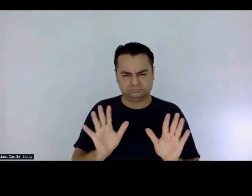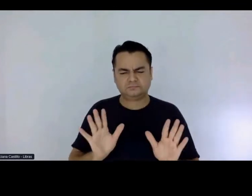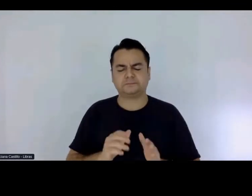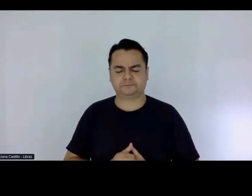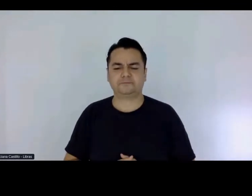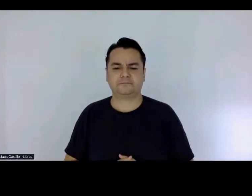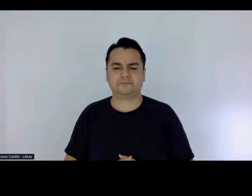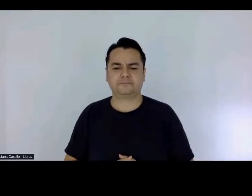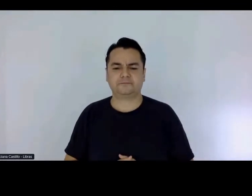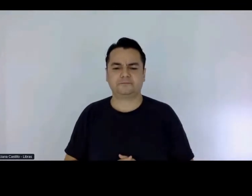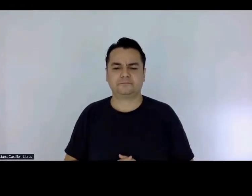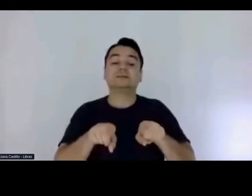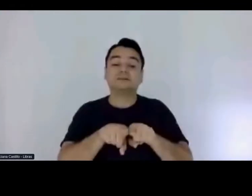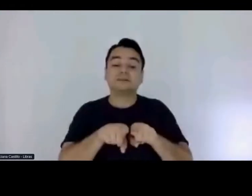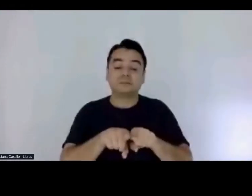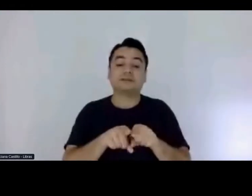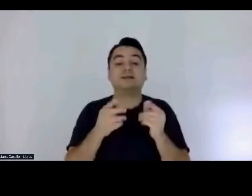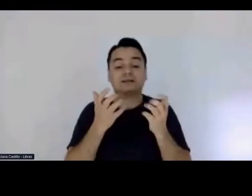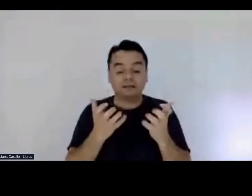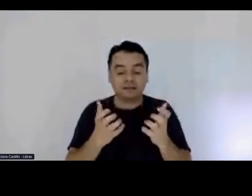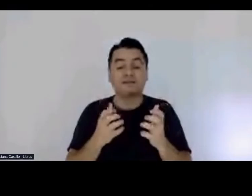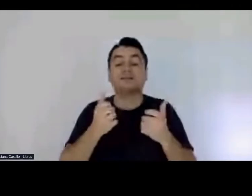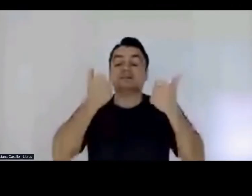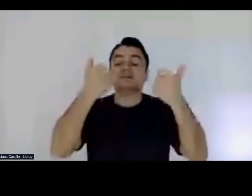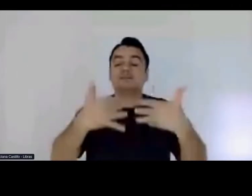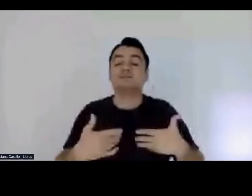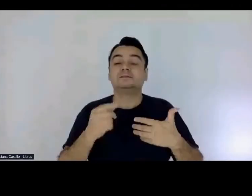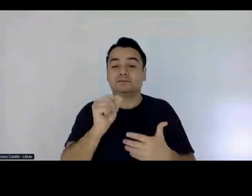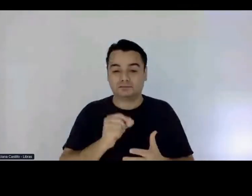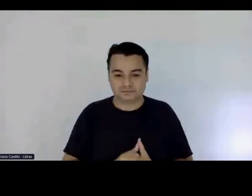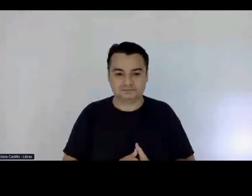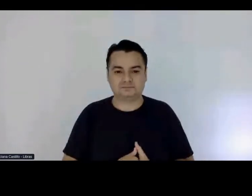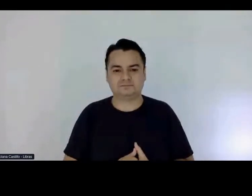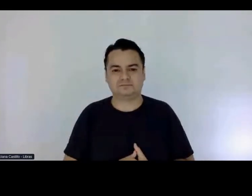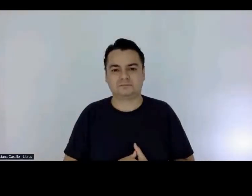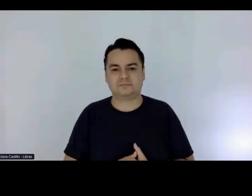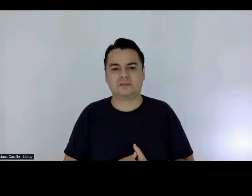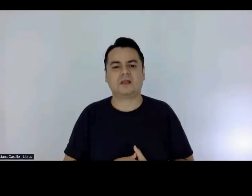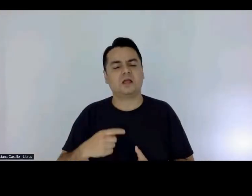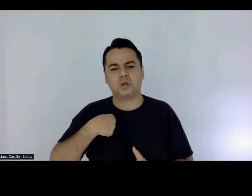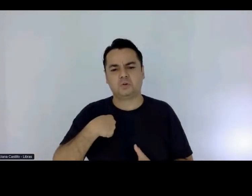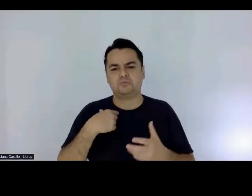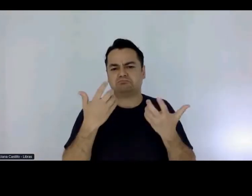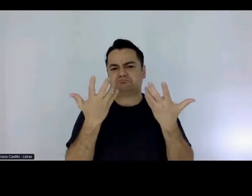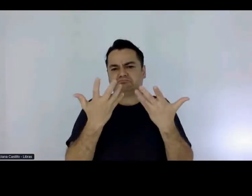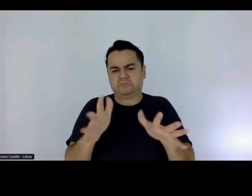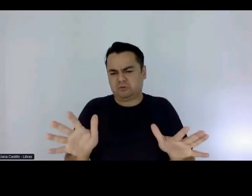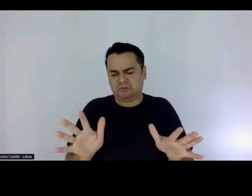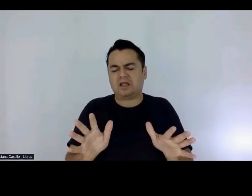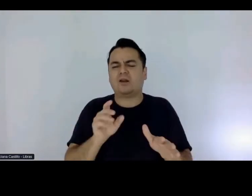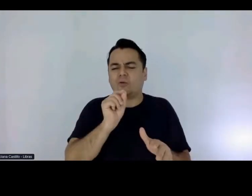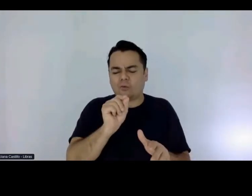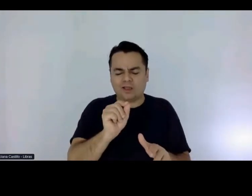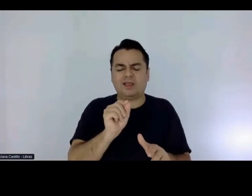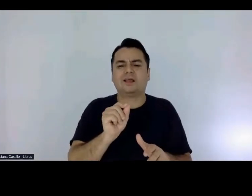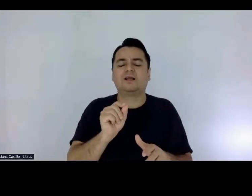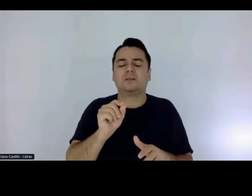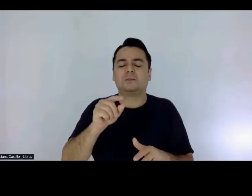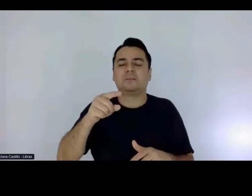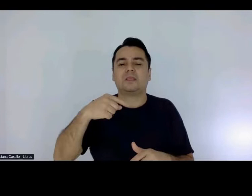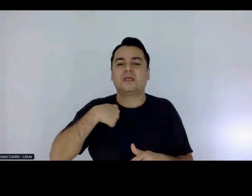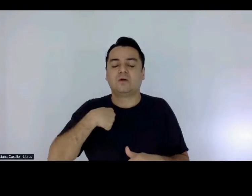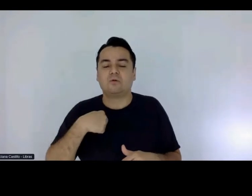Também gostaria de ressaltar que também não há intenção, e muito longe de ressaltar